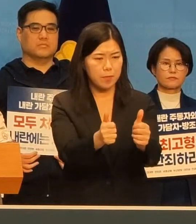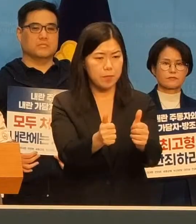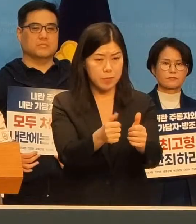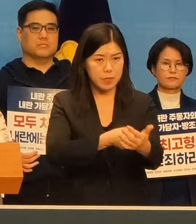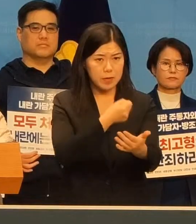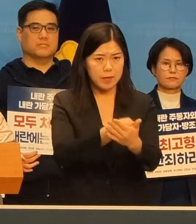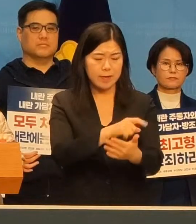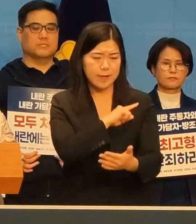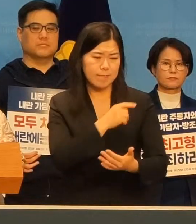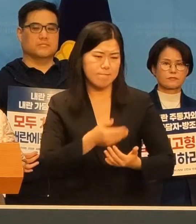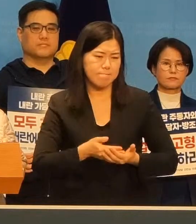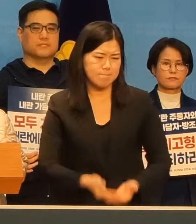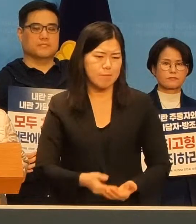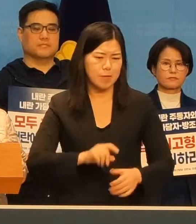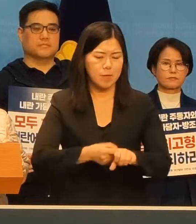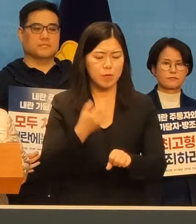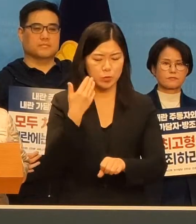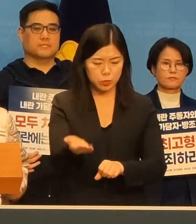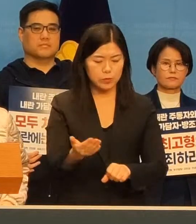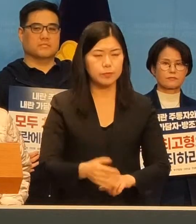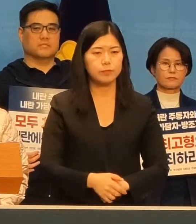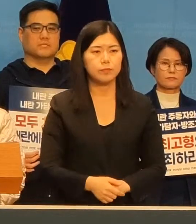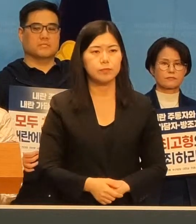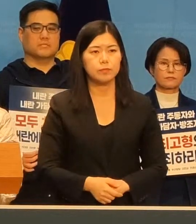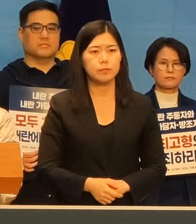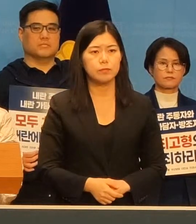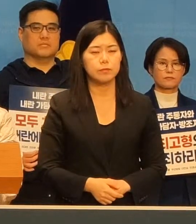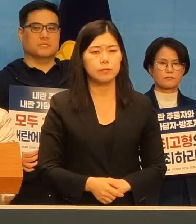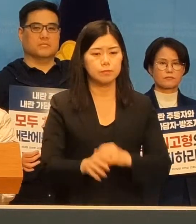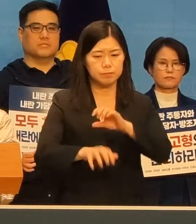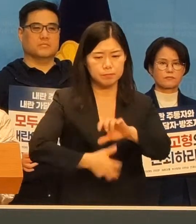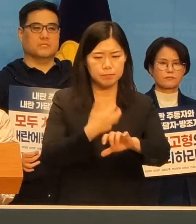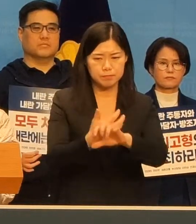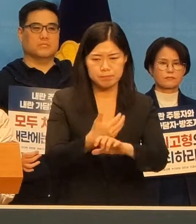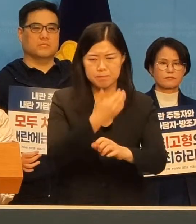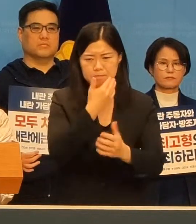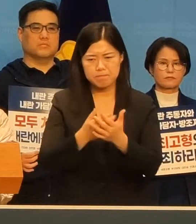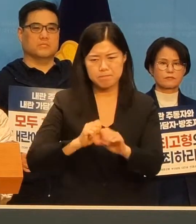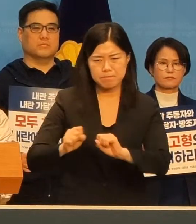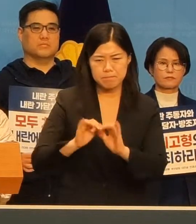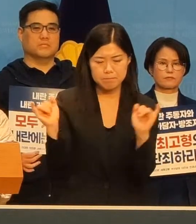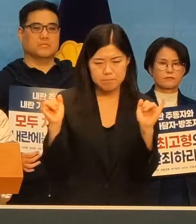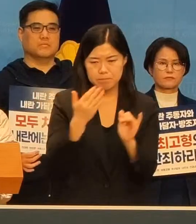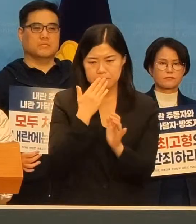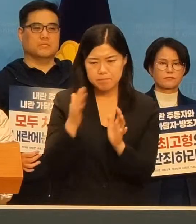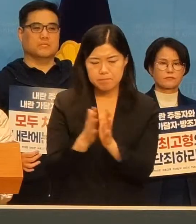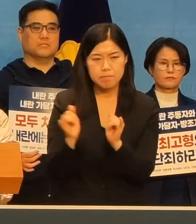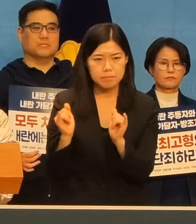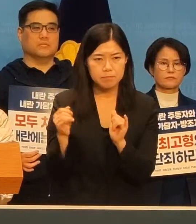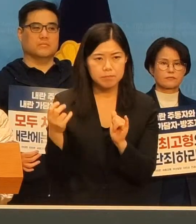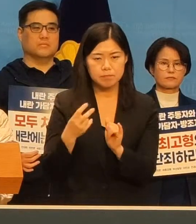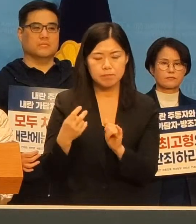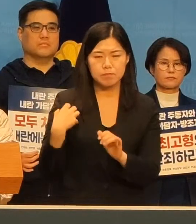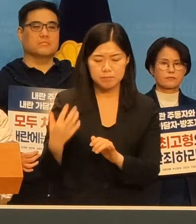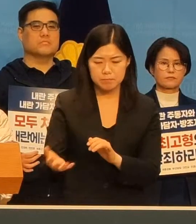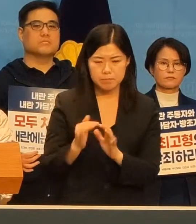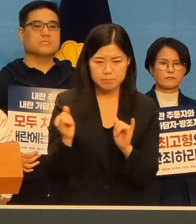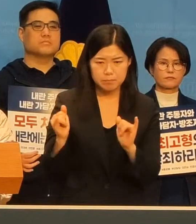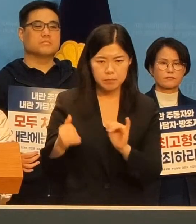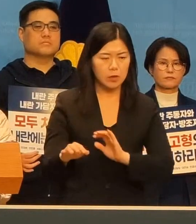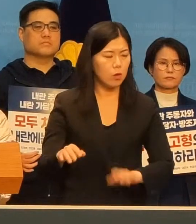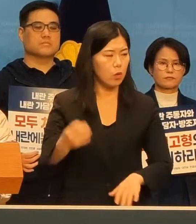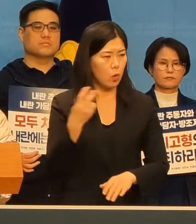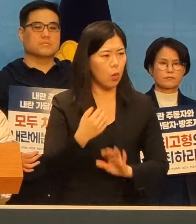가장 무거운 형벌에 처하는 것뿐입니다. 내란의 핵심 주동자 가담자뿐 아니라 마땅히 이를 저지해야